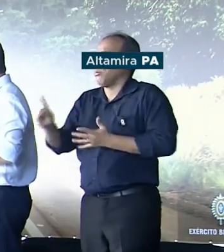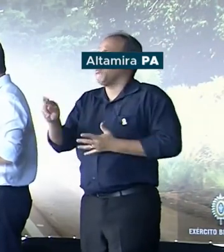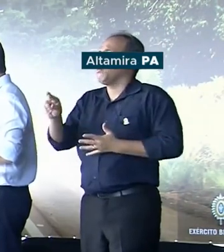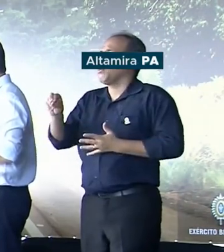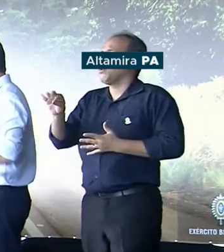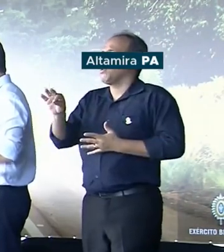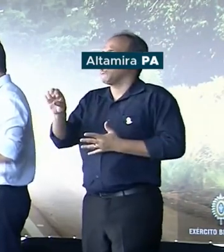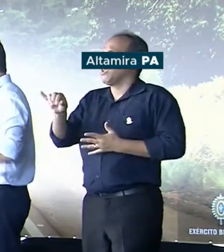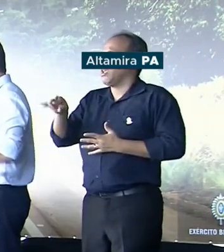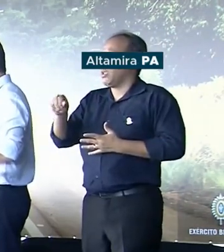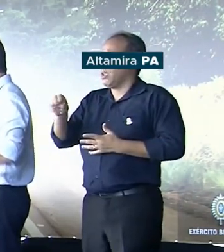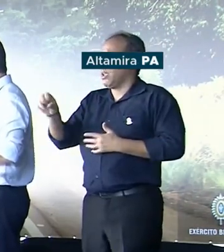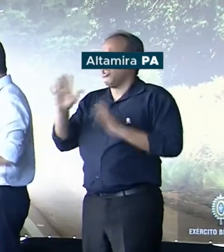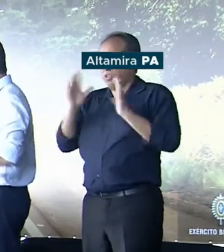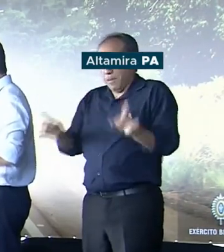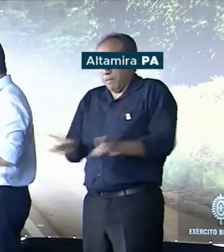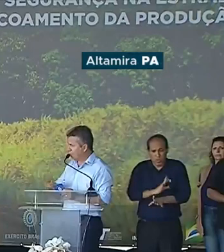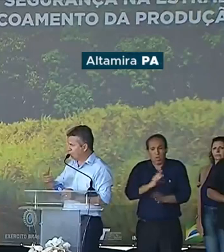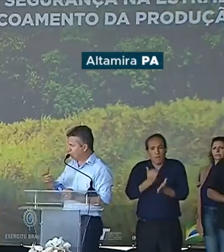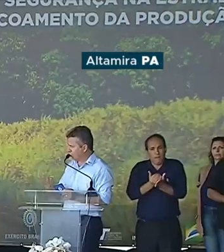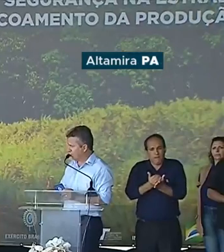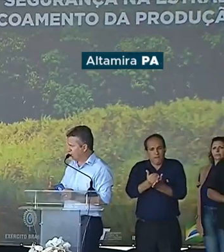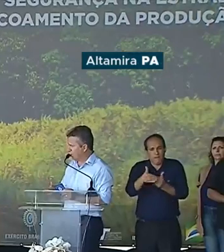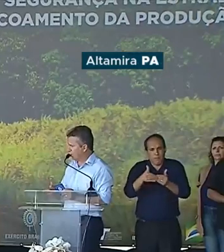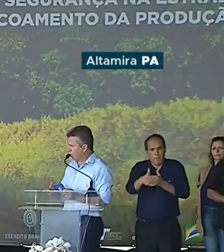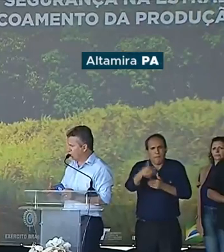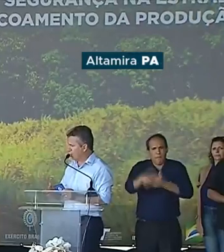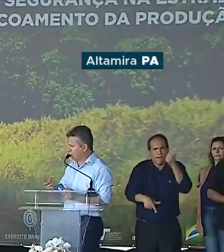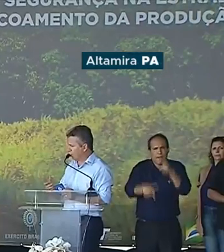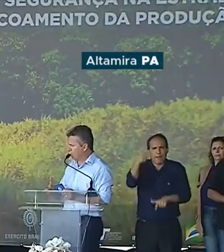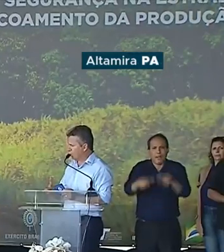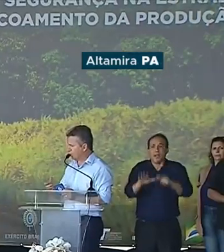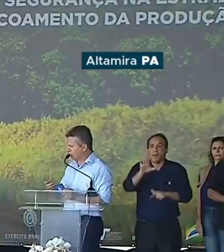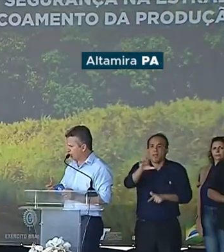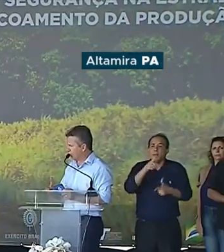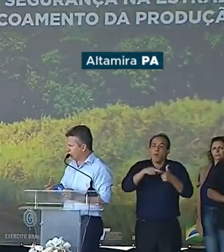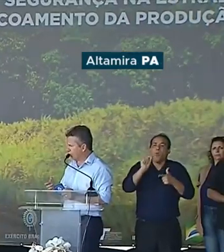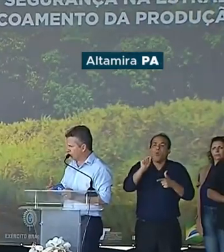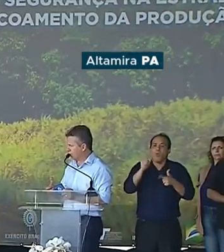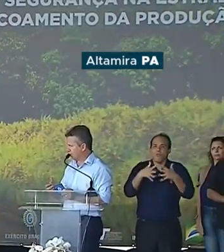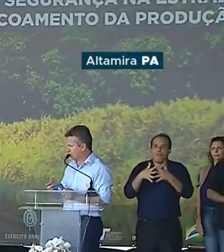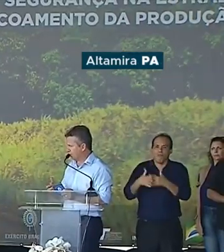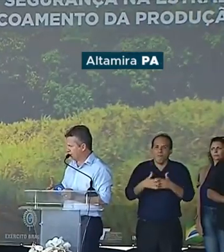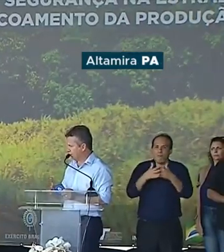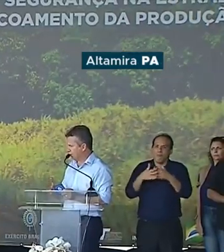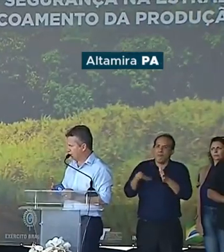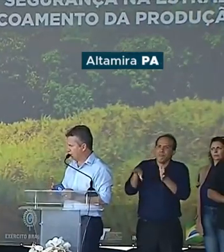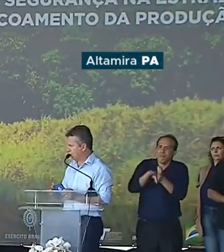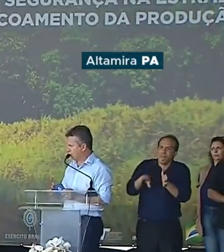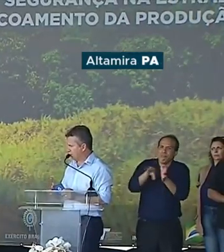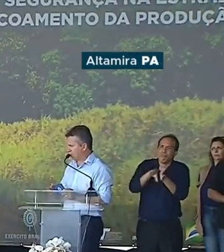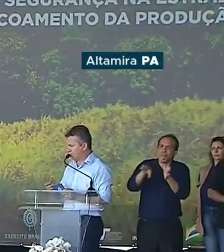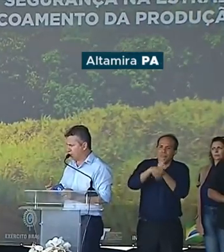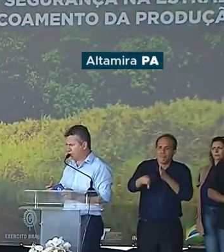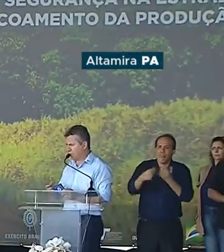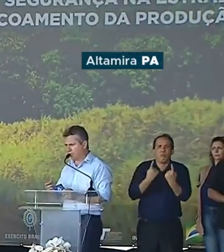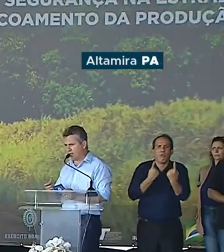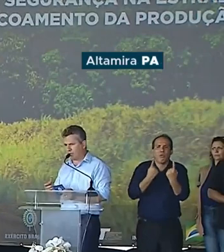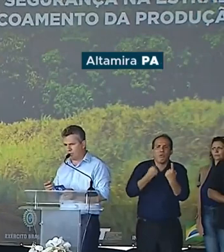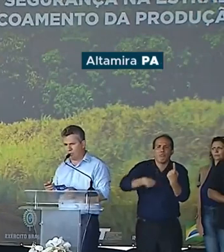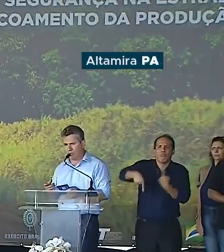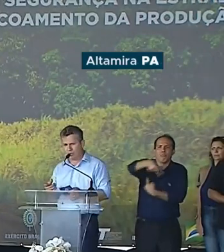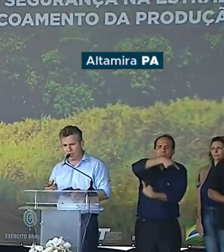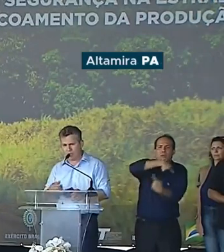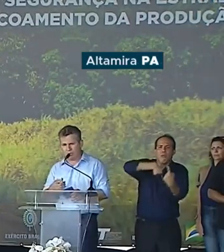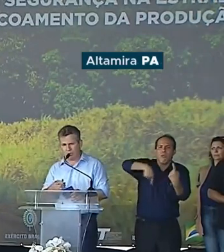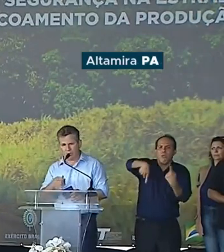seremos muito mais. Mas a logística sempre foi o maior obstáculo para esse crescimento. Brasileiros que